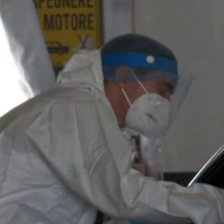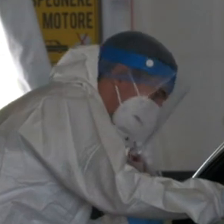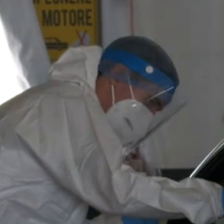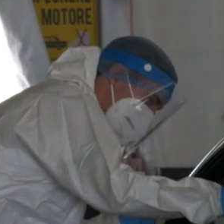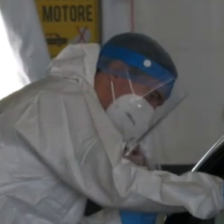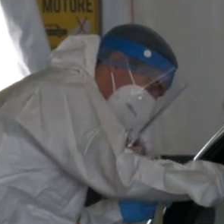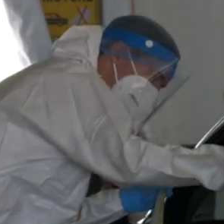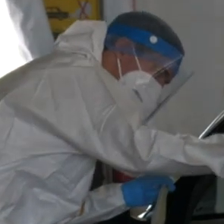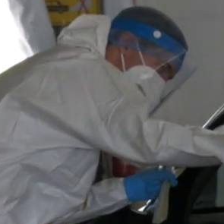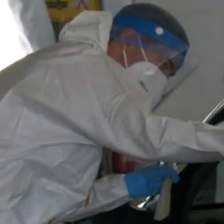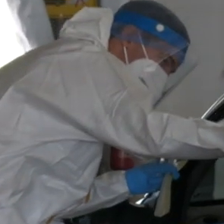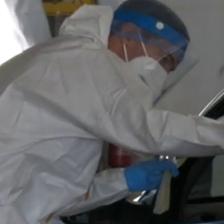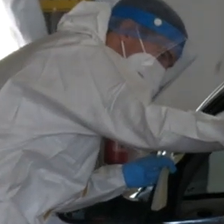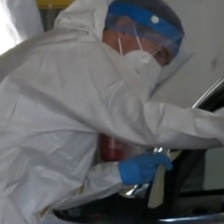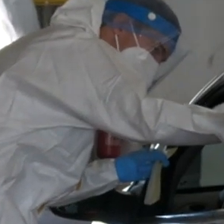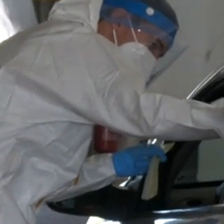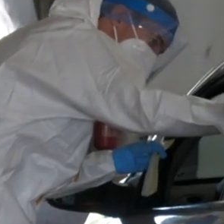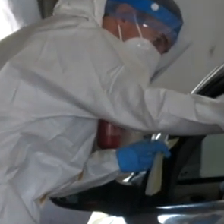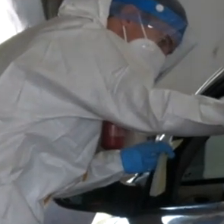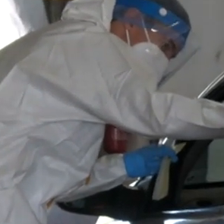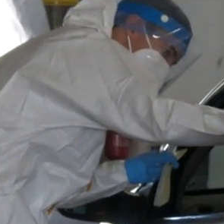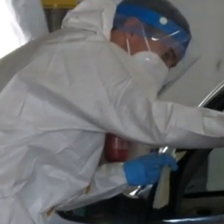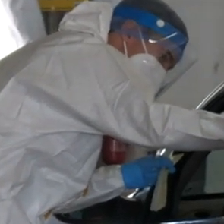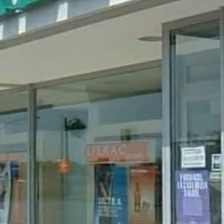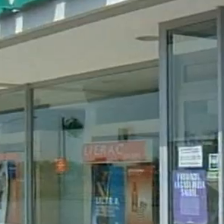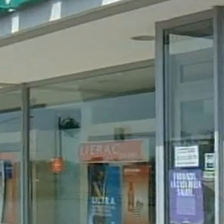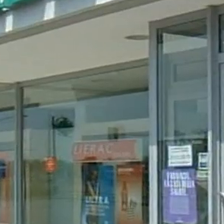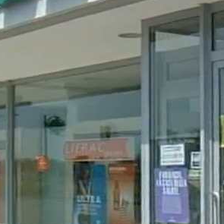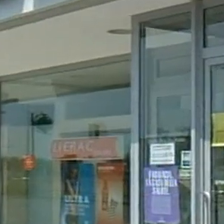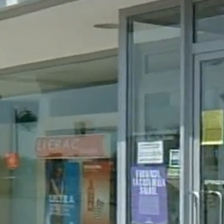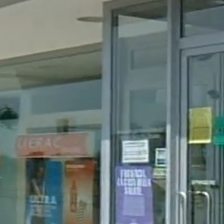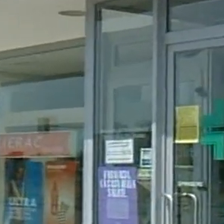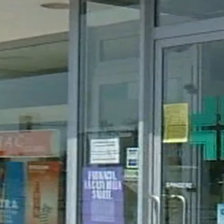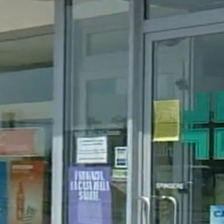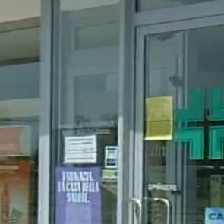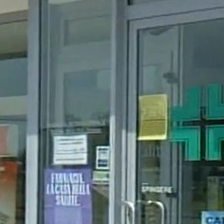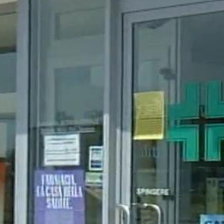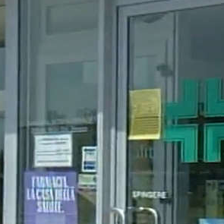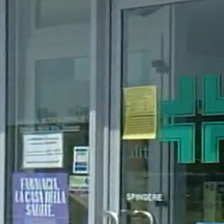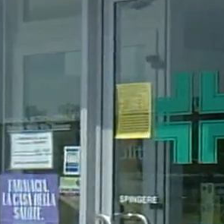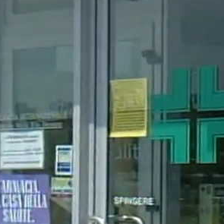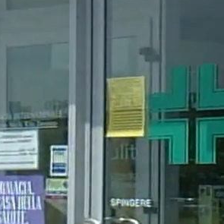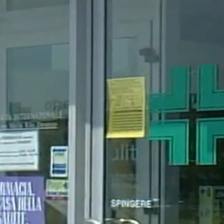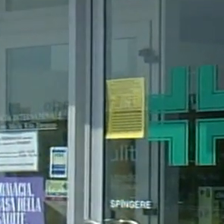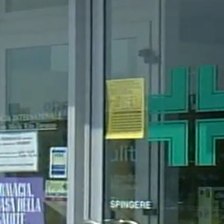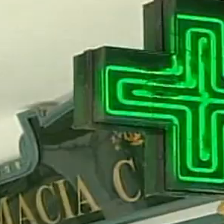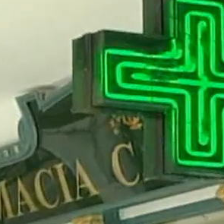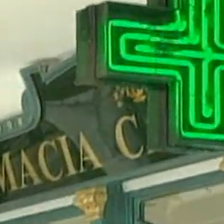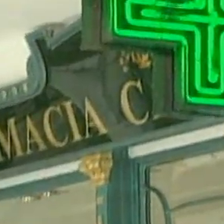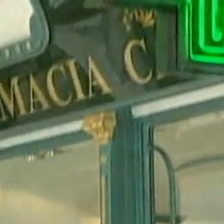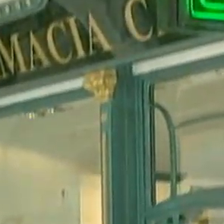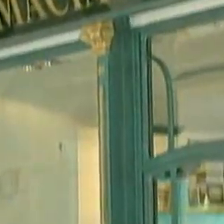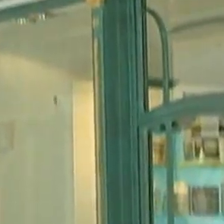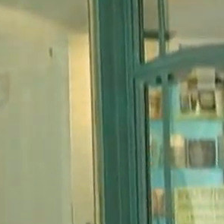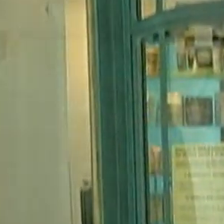la misura dei tamponi a fine quarantena con quelli di prima generazione delle farmacie. In una parola, semplificazione. È